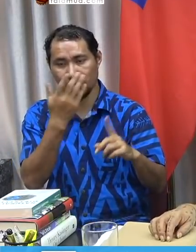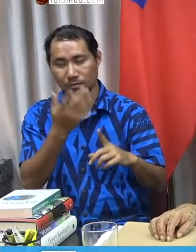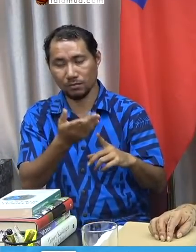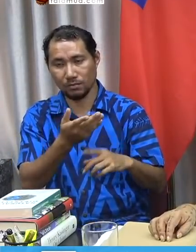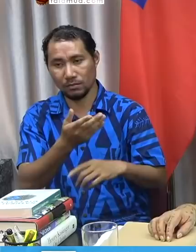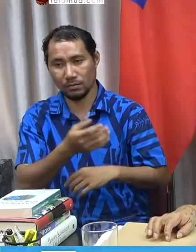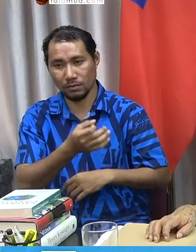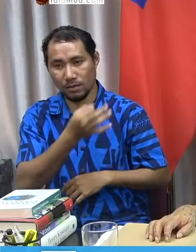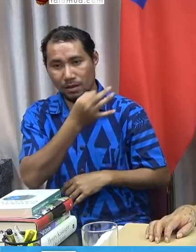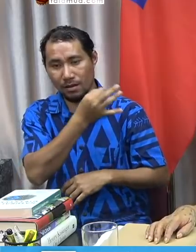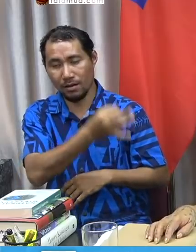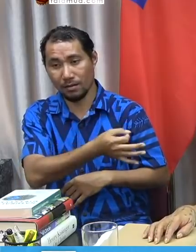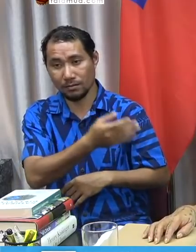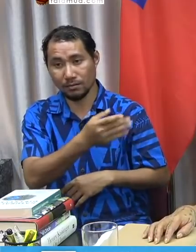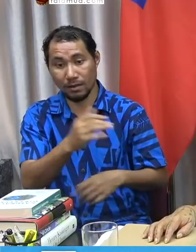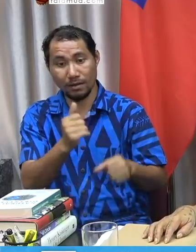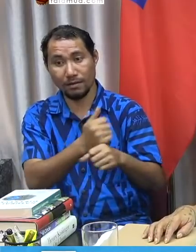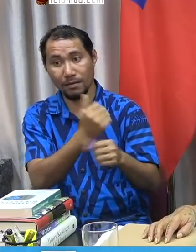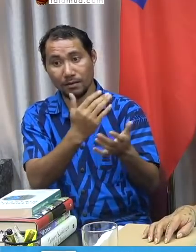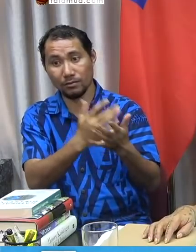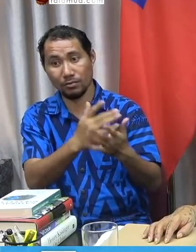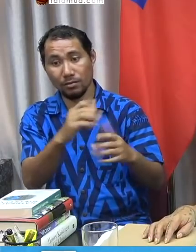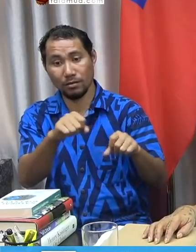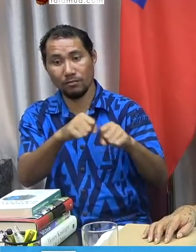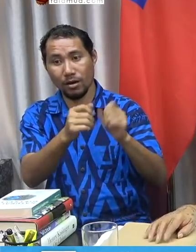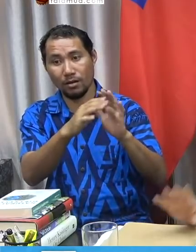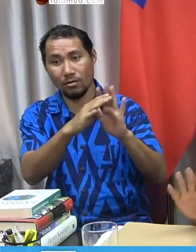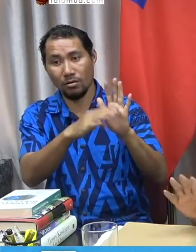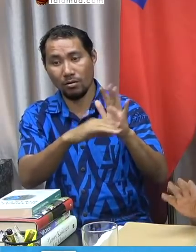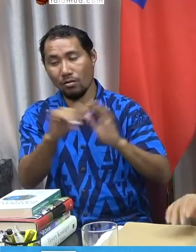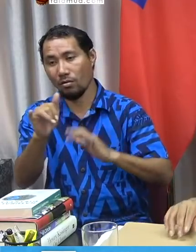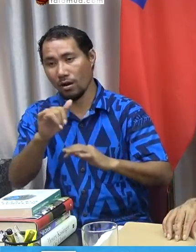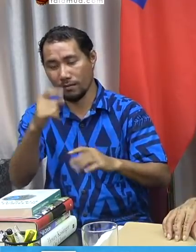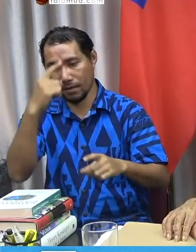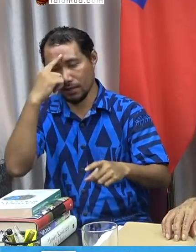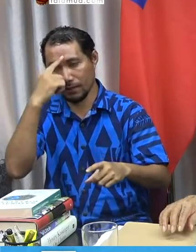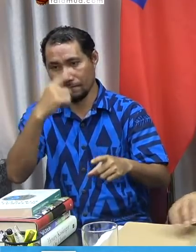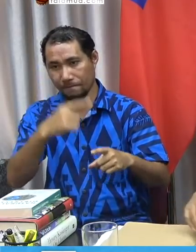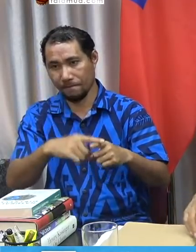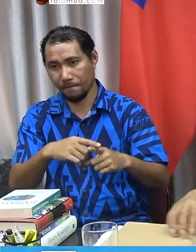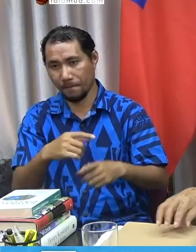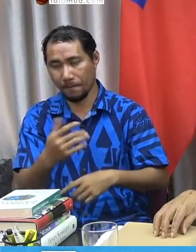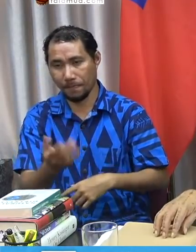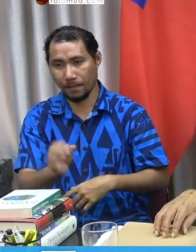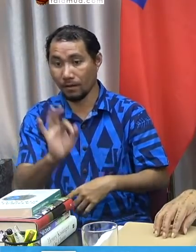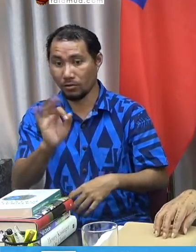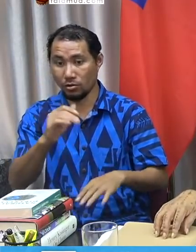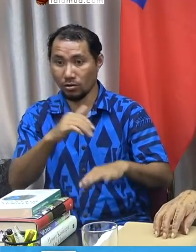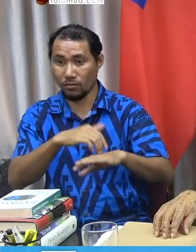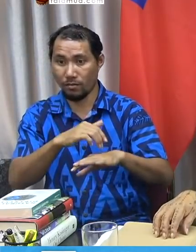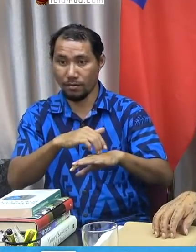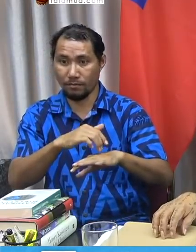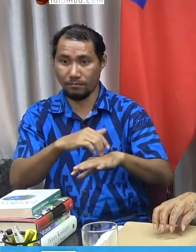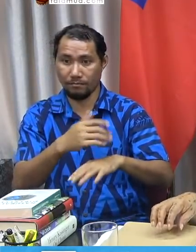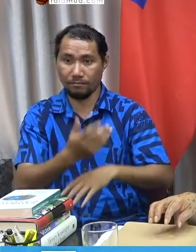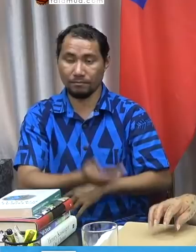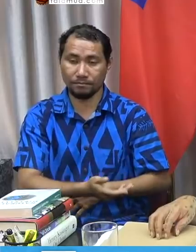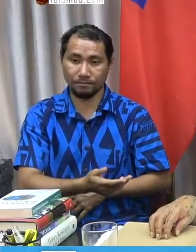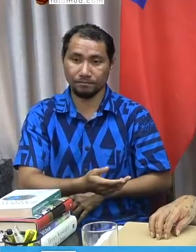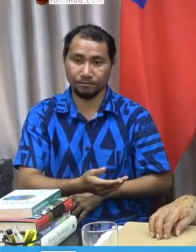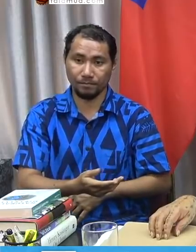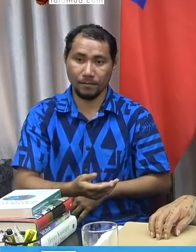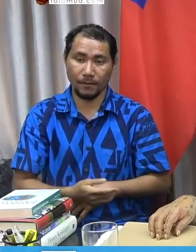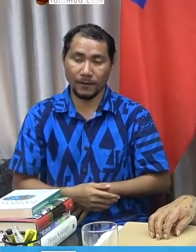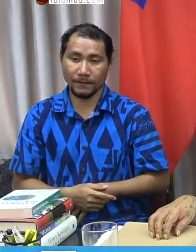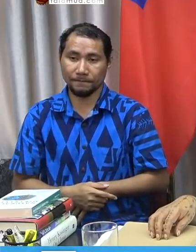pe na whamaunesan sol ngā tūla whono po ngā selas. That's not the issue. O le mele o ieni pe